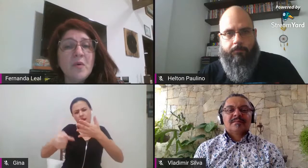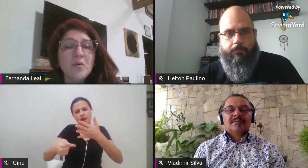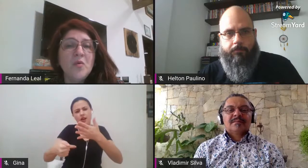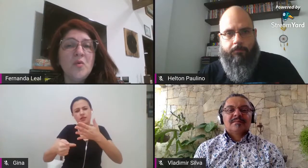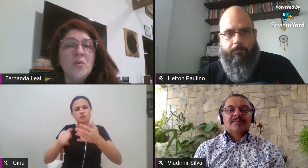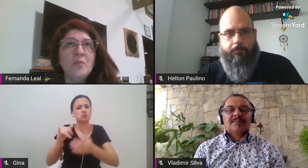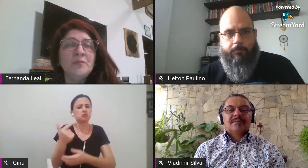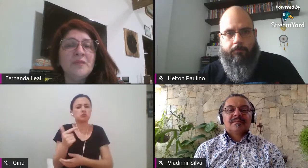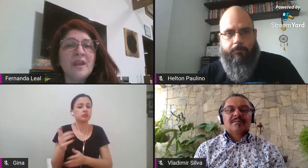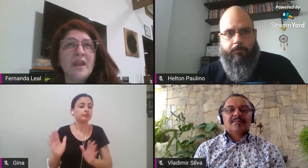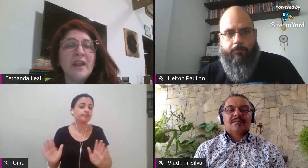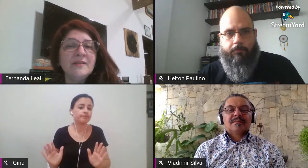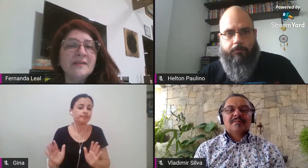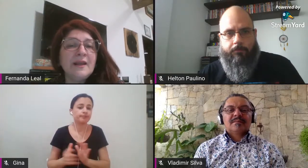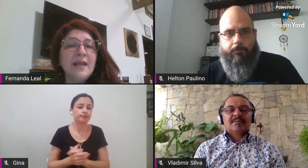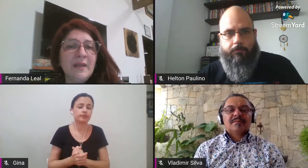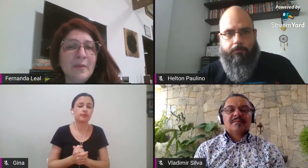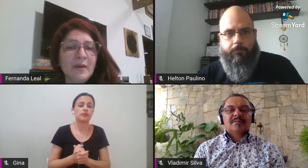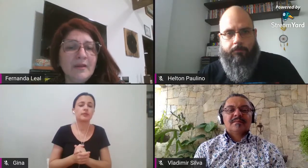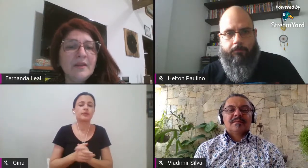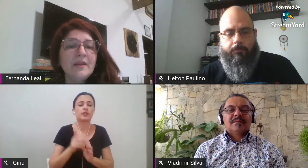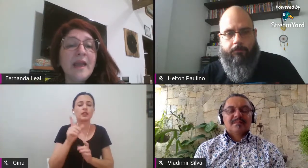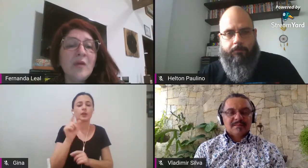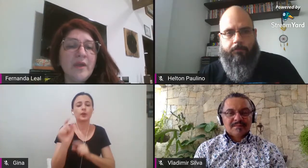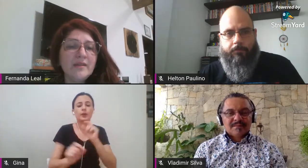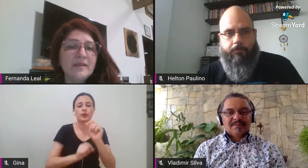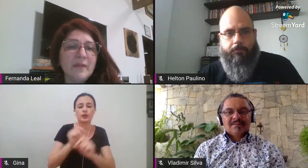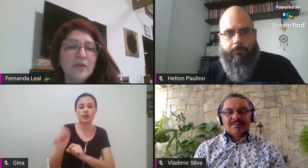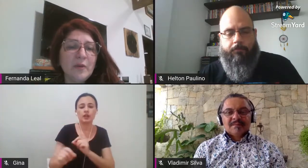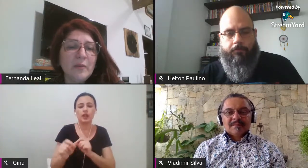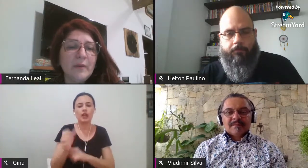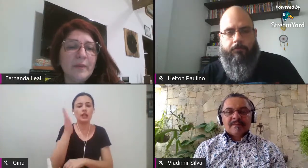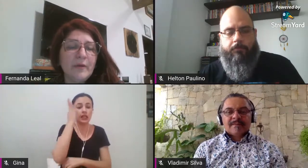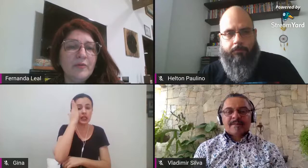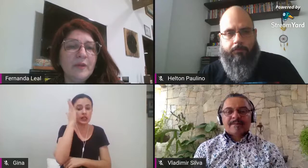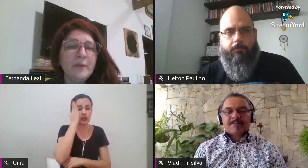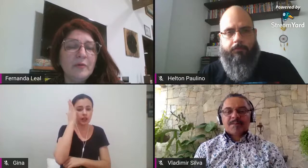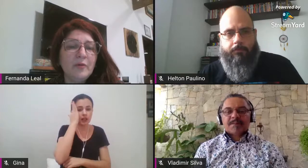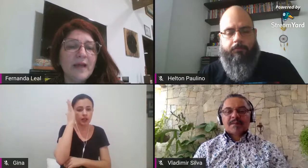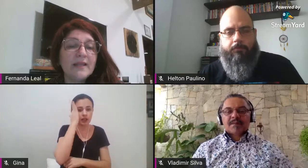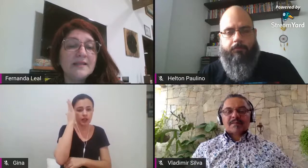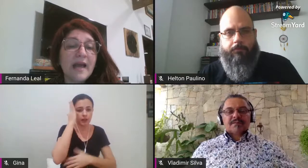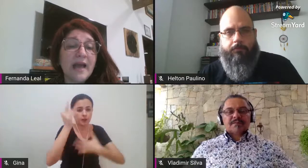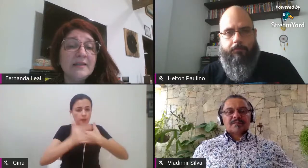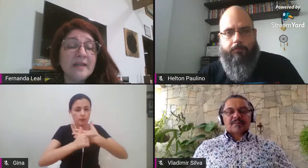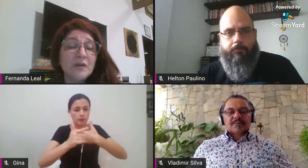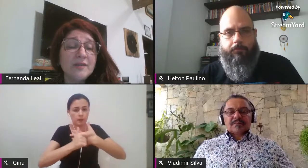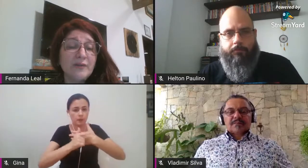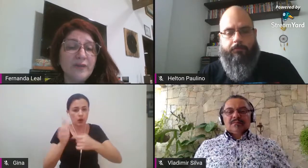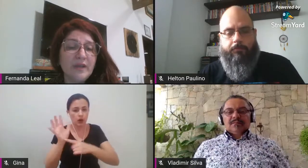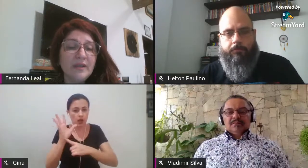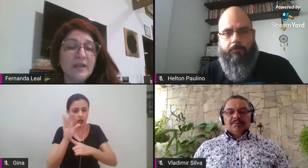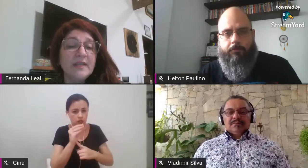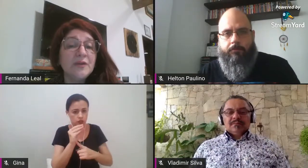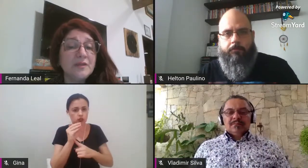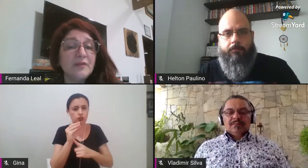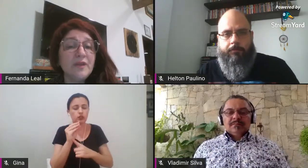é um pouco com esse clima, né, de reconhecimento pelo papel, né, e pelo lugar das artes na nossa